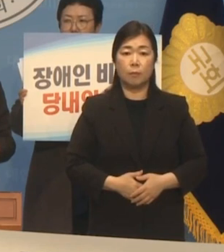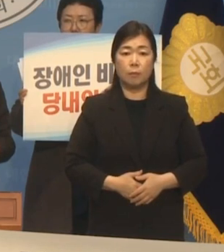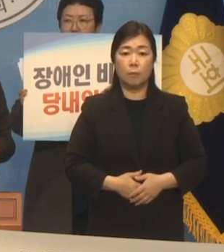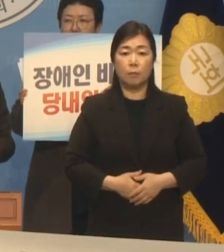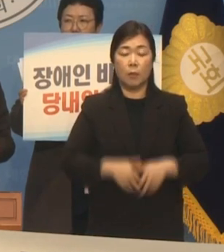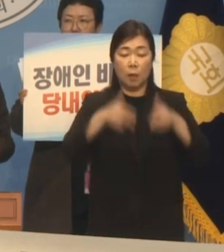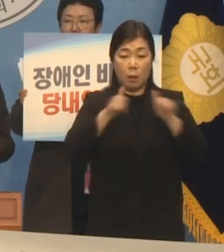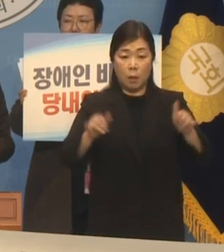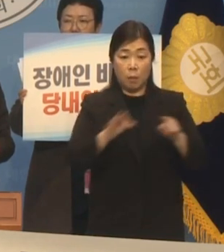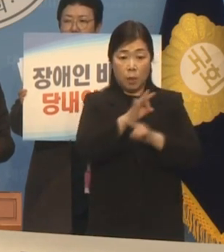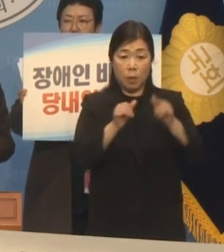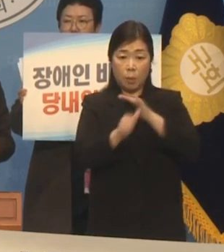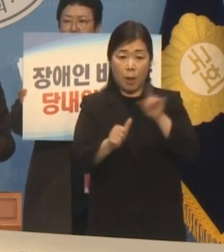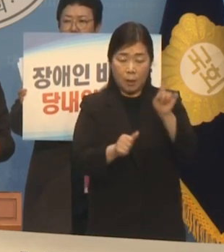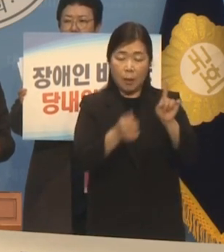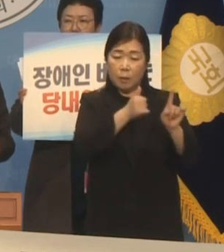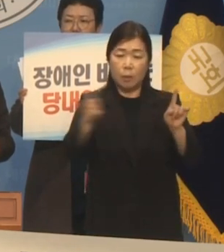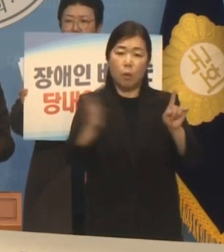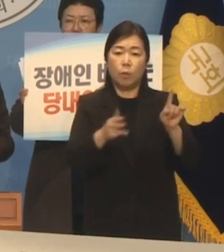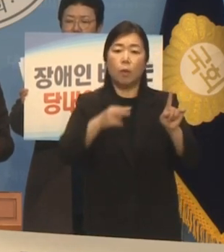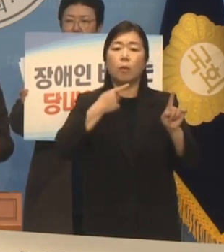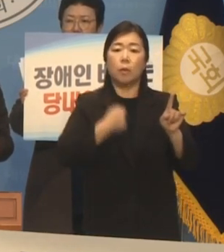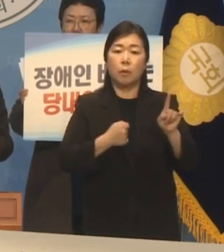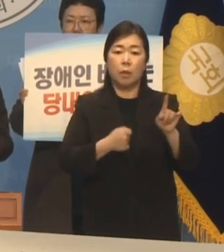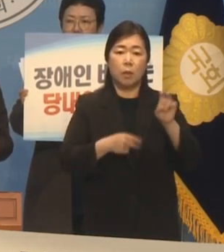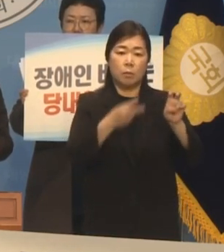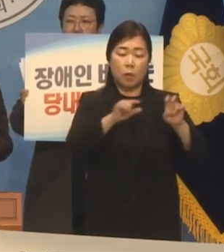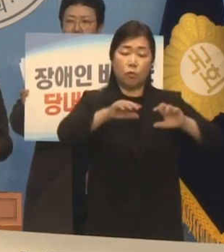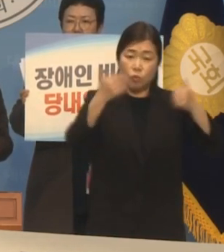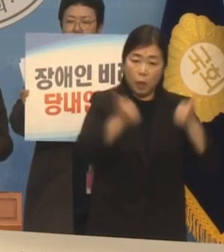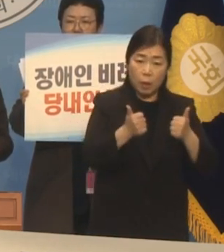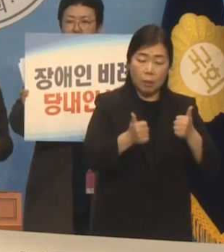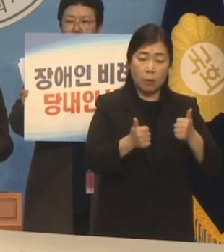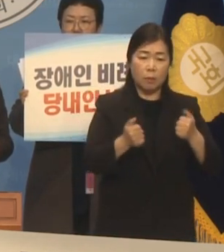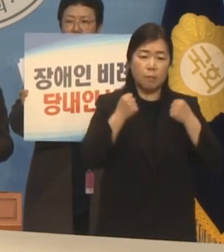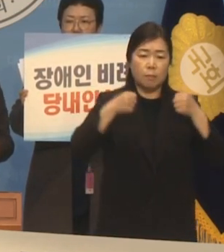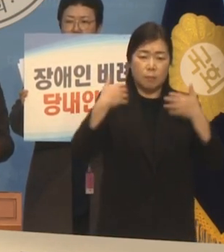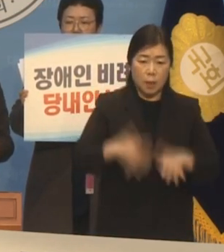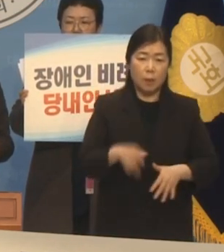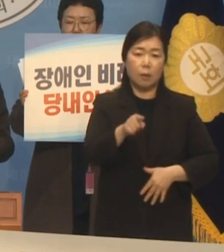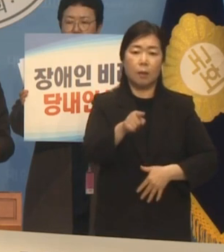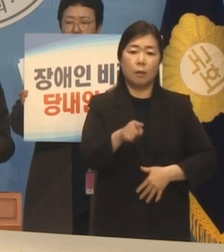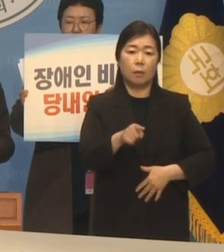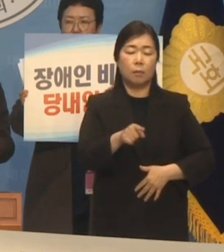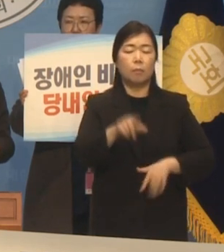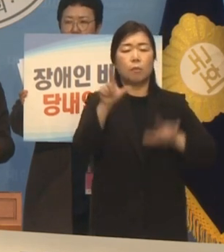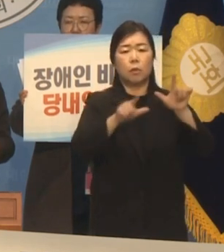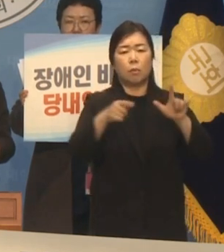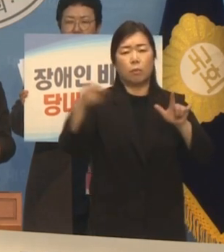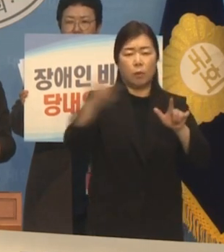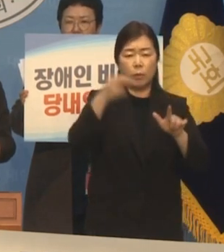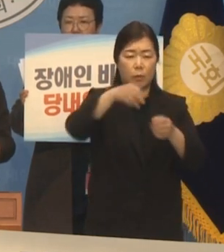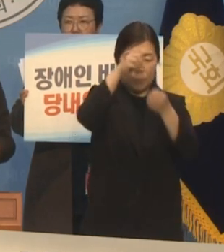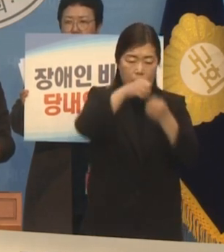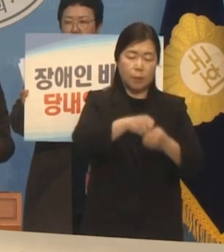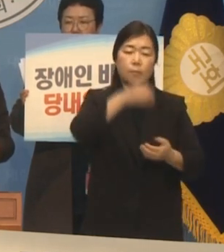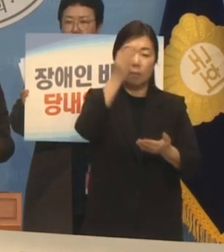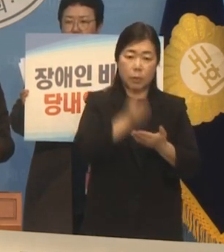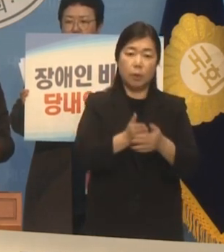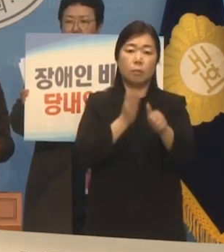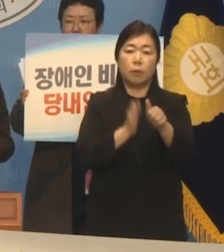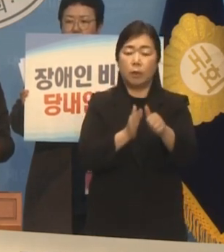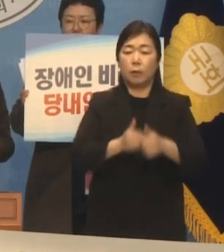단 한 명도 없었던 20대 국회에서의 무기력과 한숨을 더 이상 되풀이하는 우를